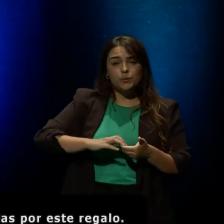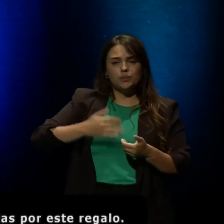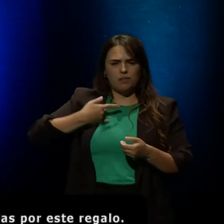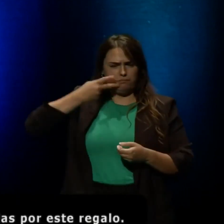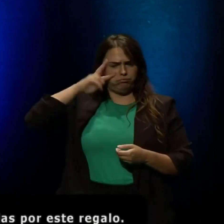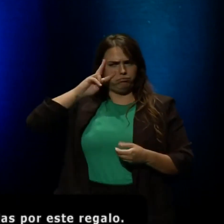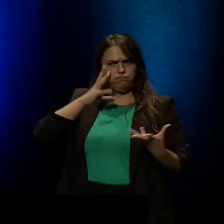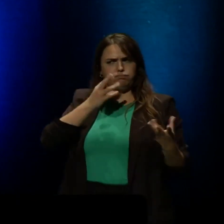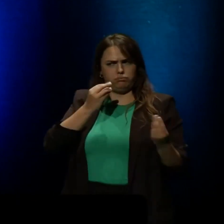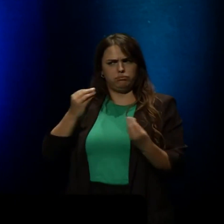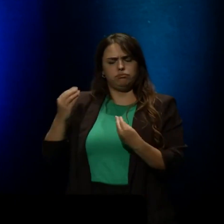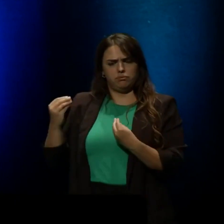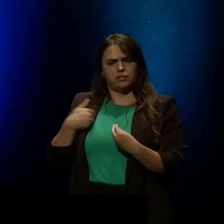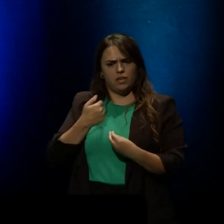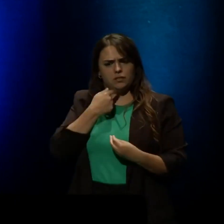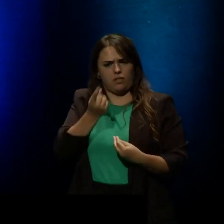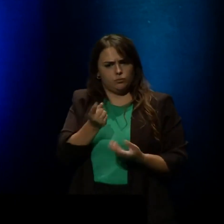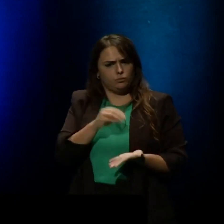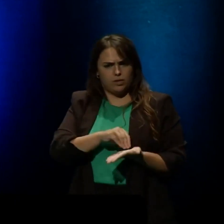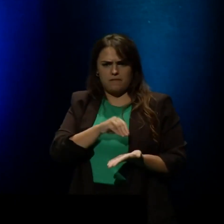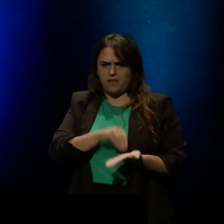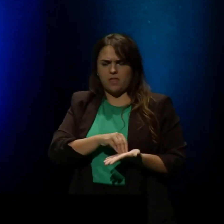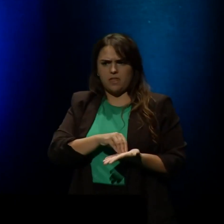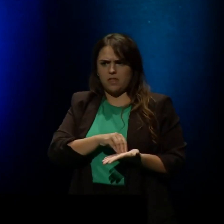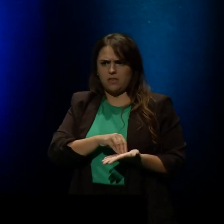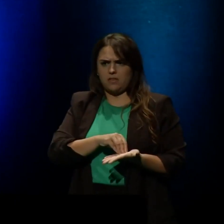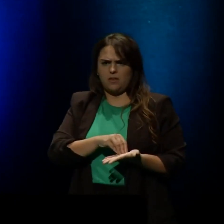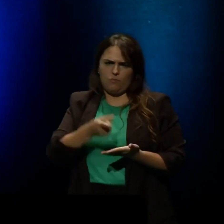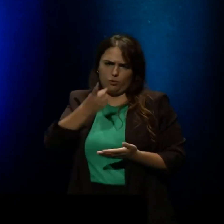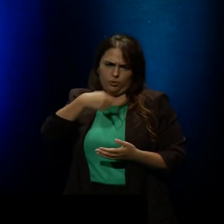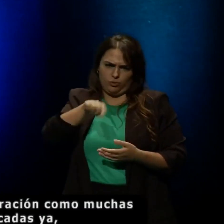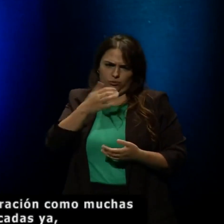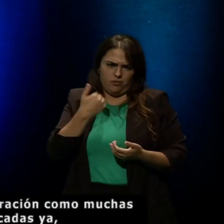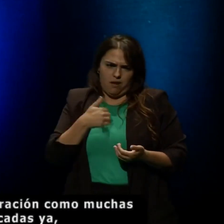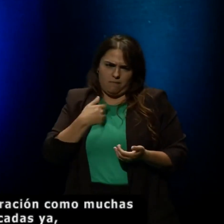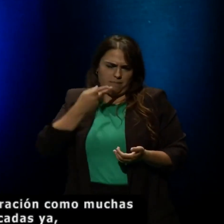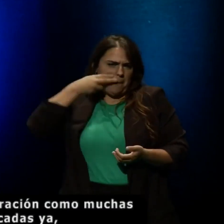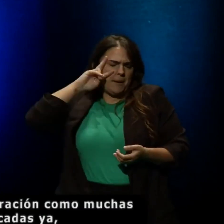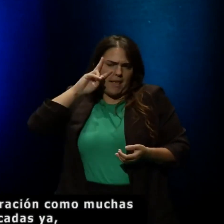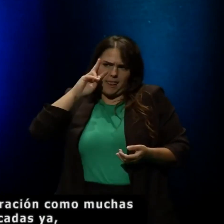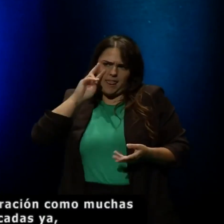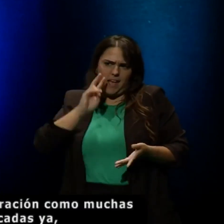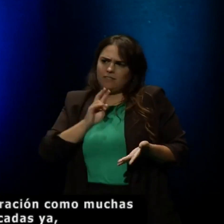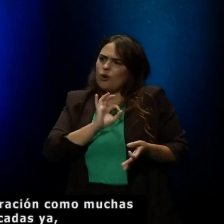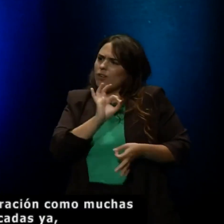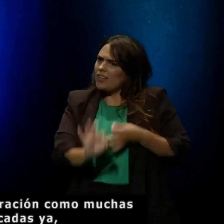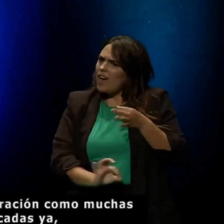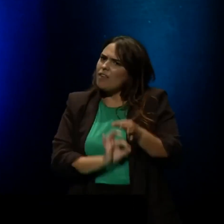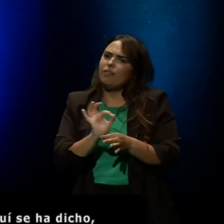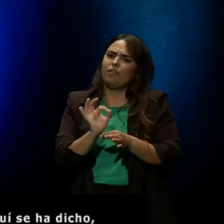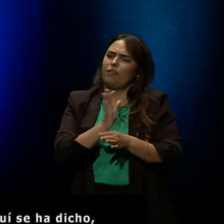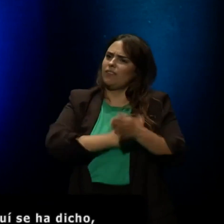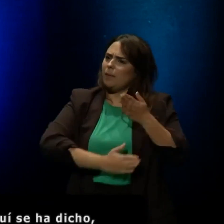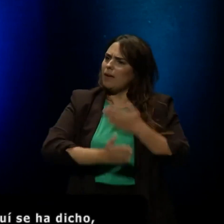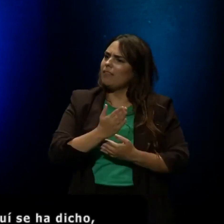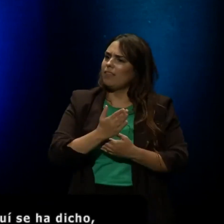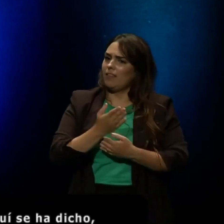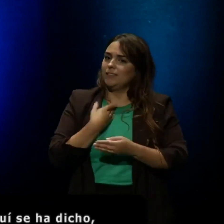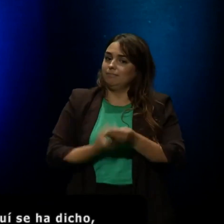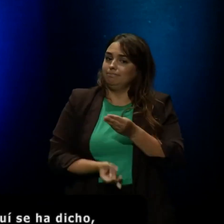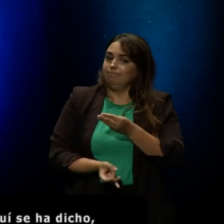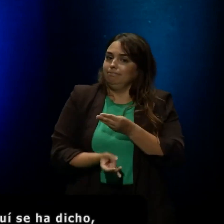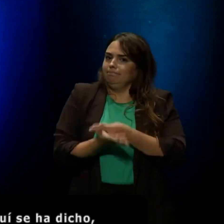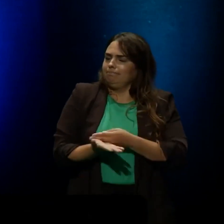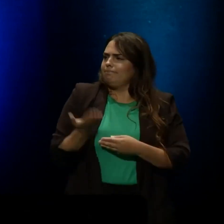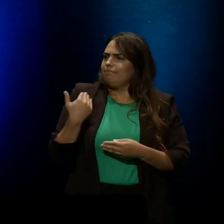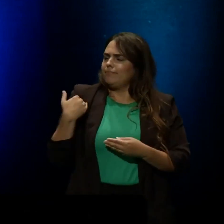ya, como aquí se ha dicho, sois los decanos de las organizaciones de la discapacidad, nacisteis con